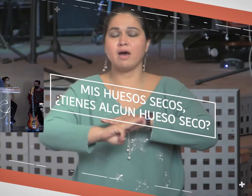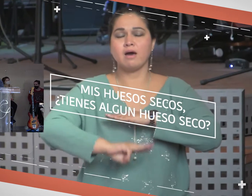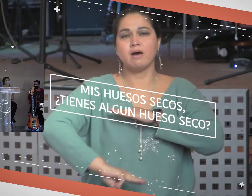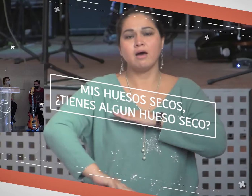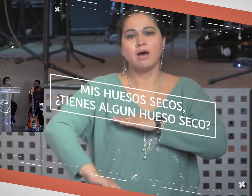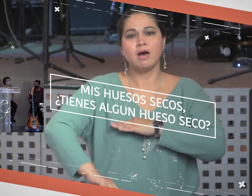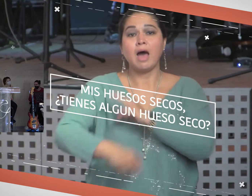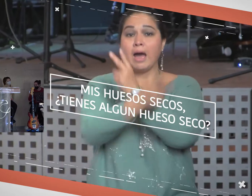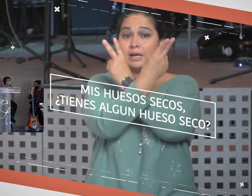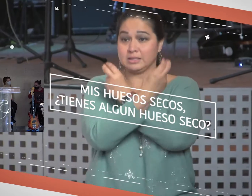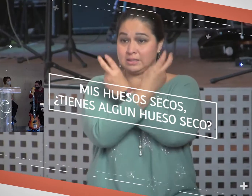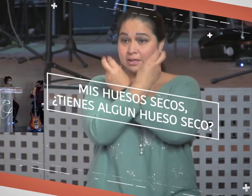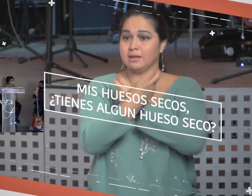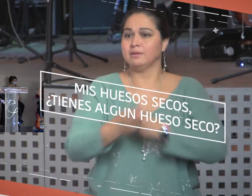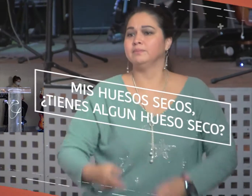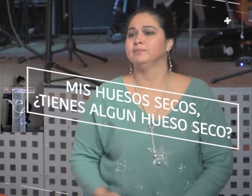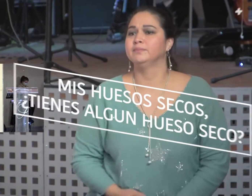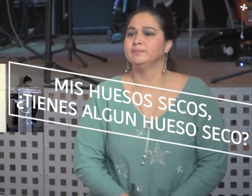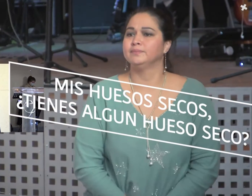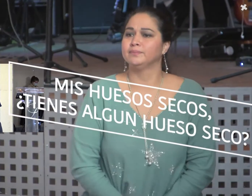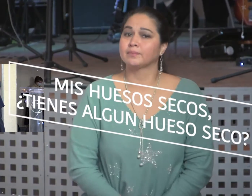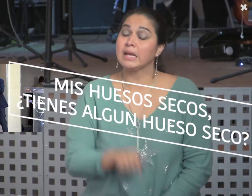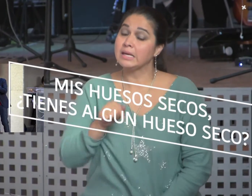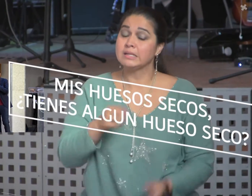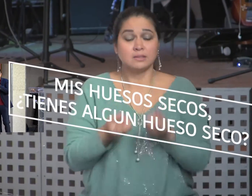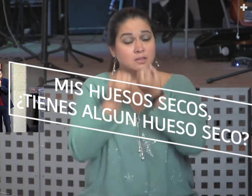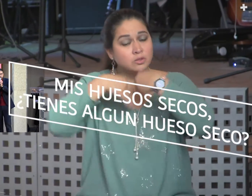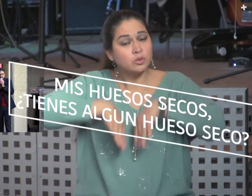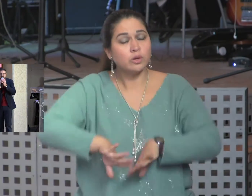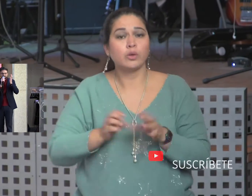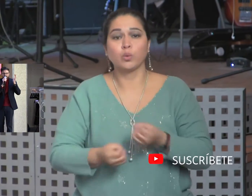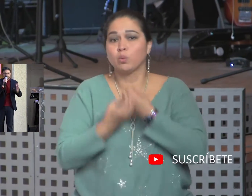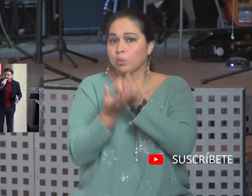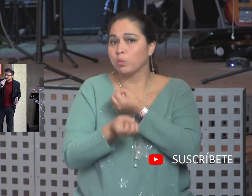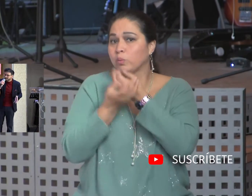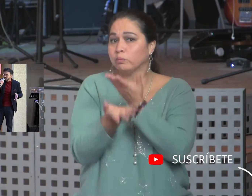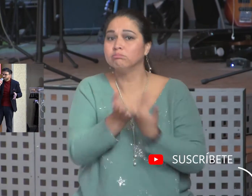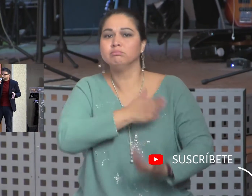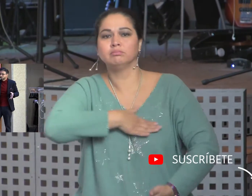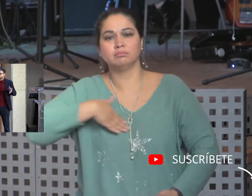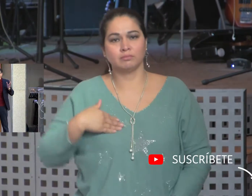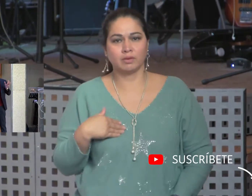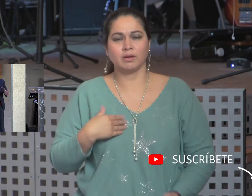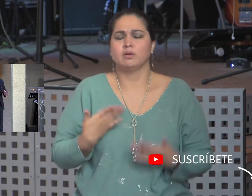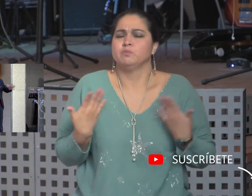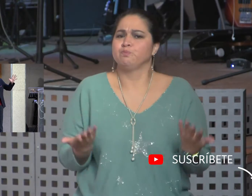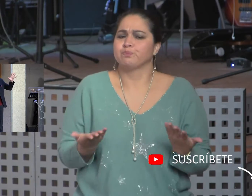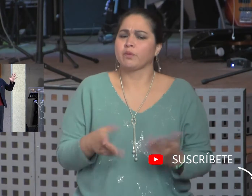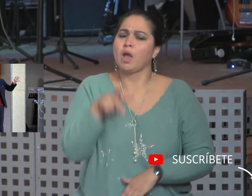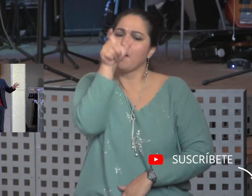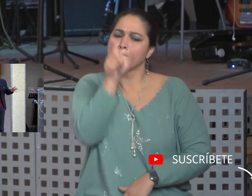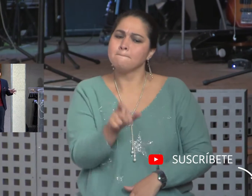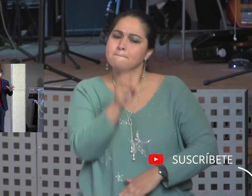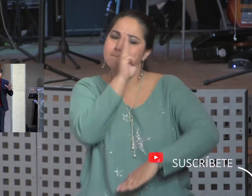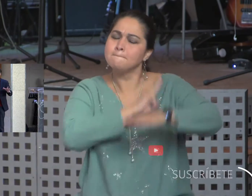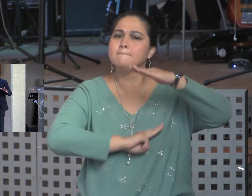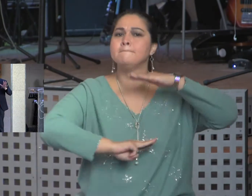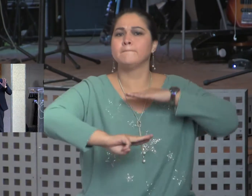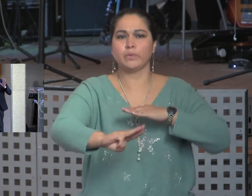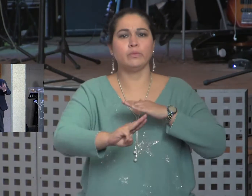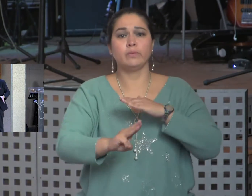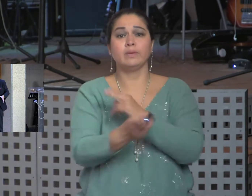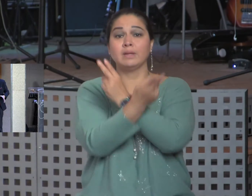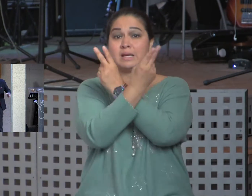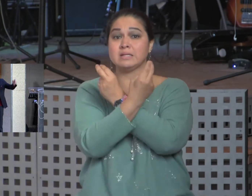profeta Ezequiel. Esa es la historia que te quiero contar en esta mañana. Ezequiel fue uno de los que se denominan